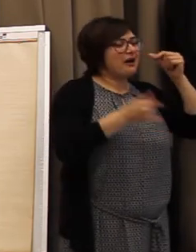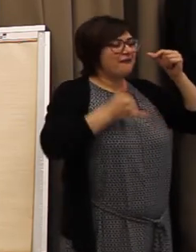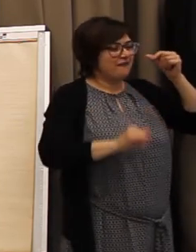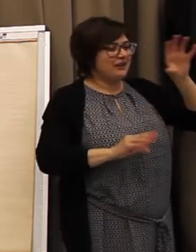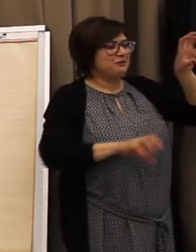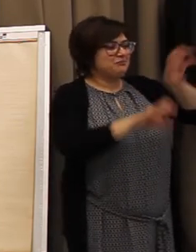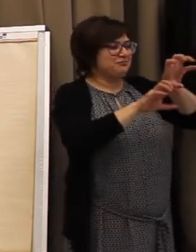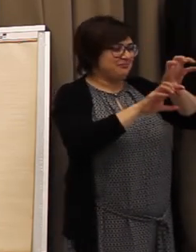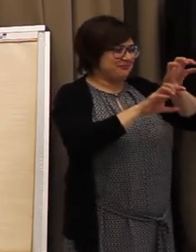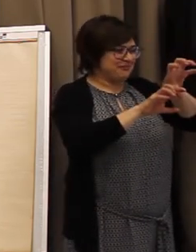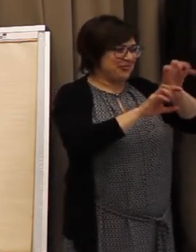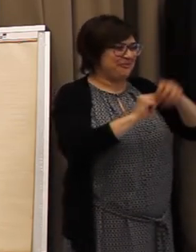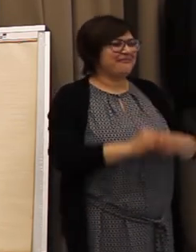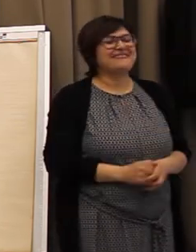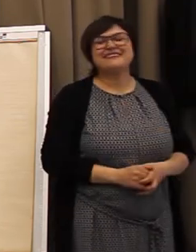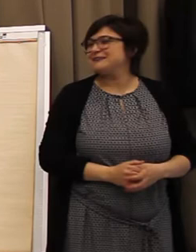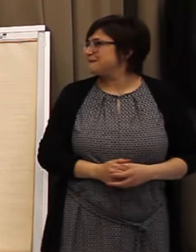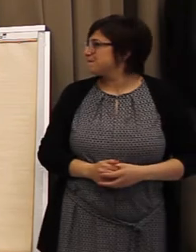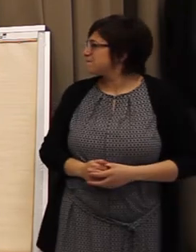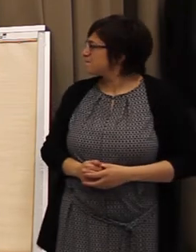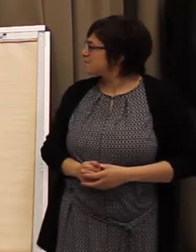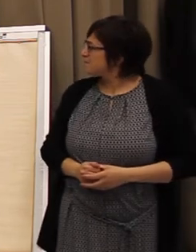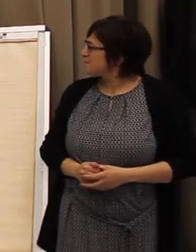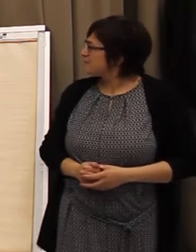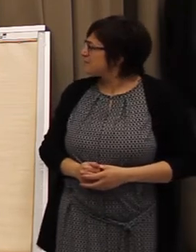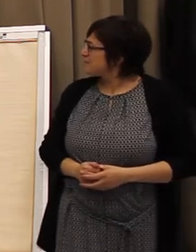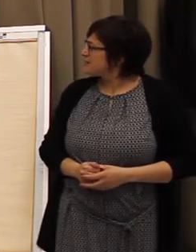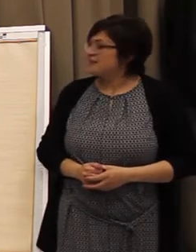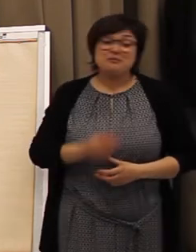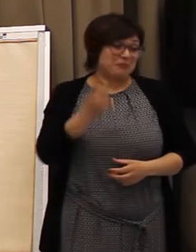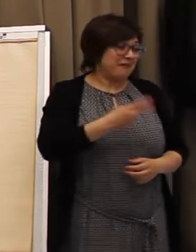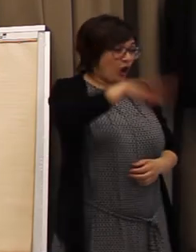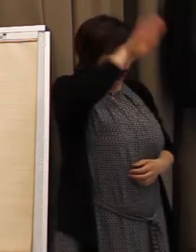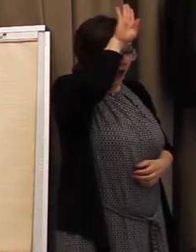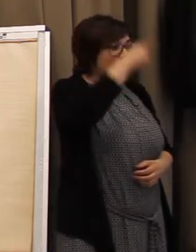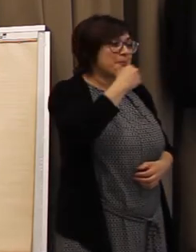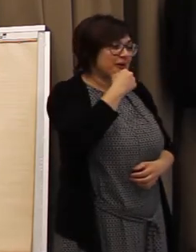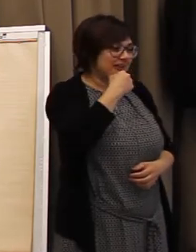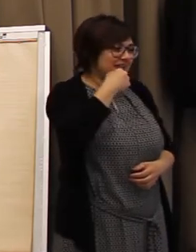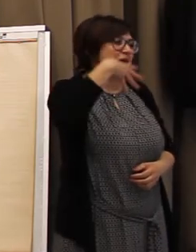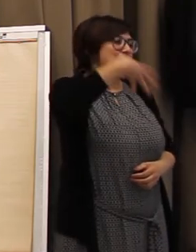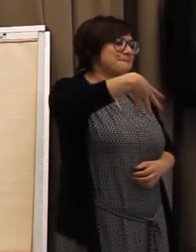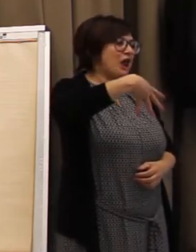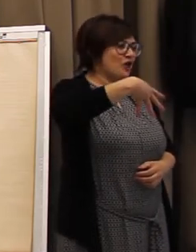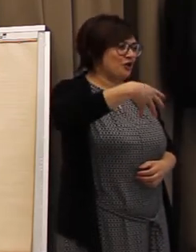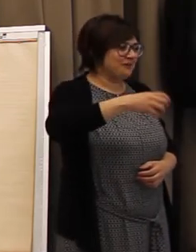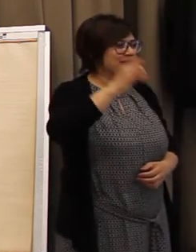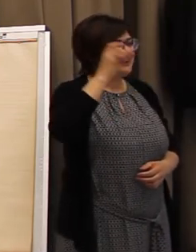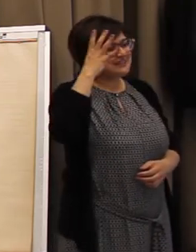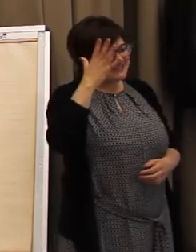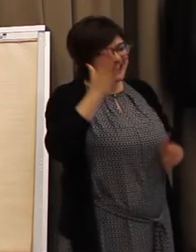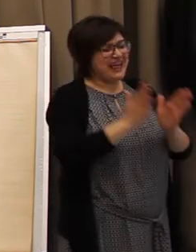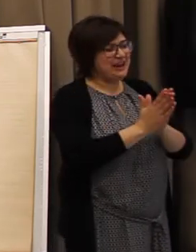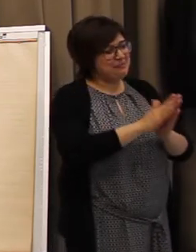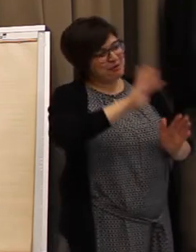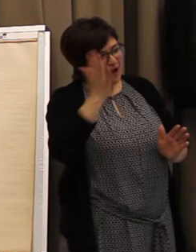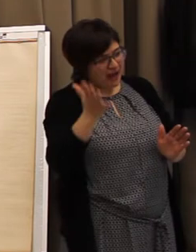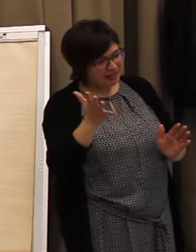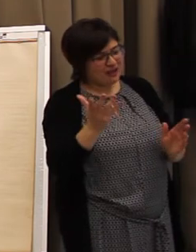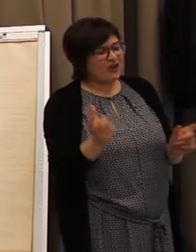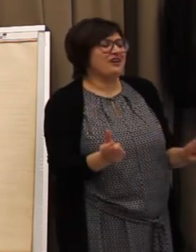dico, perché no Papà e Marco? Veramente il boss è Marco, se faccio un altro libro farò Papà e